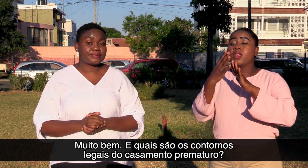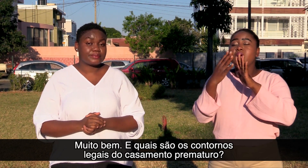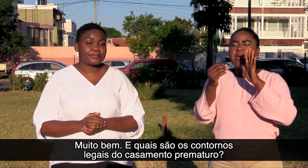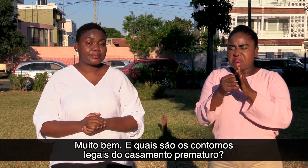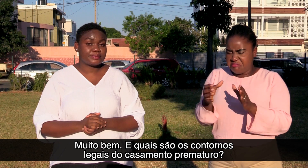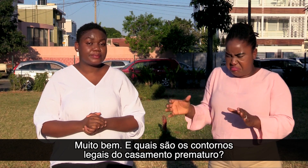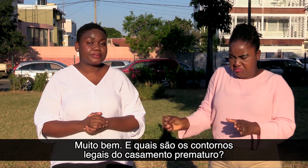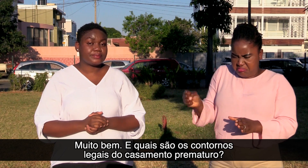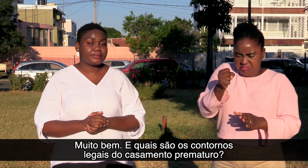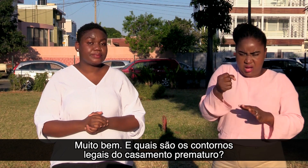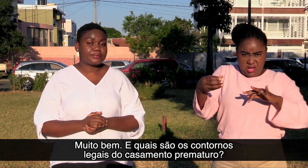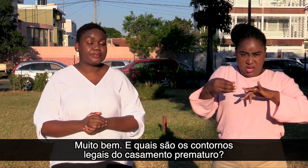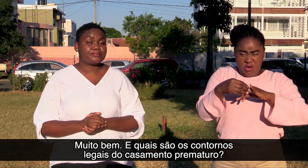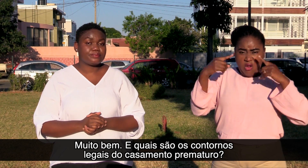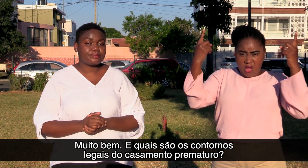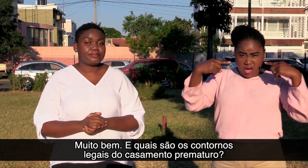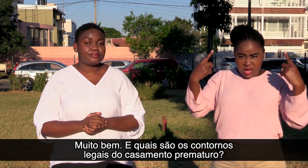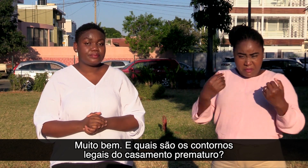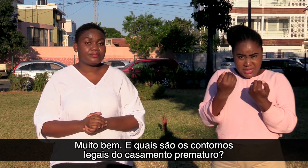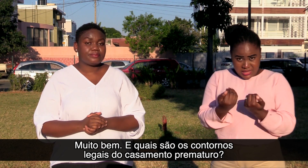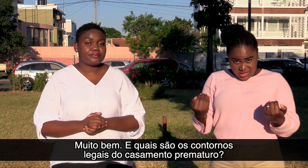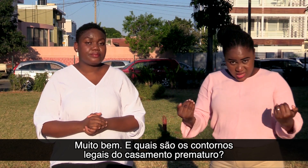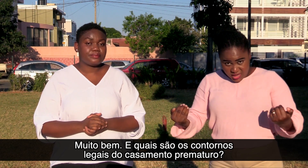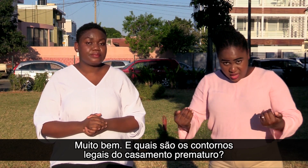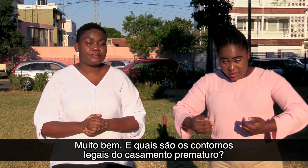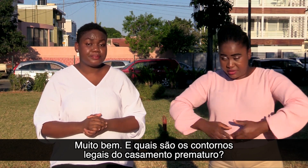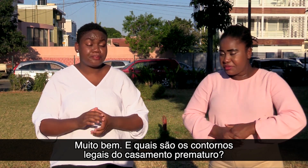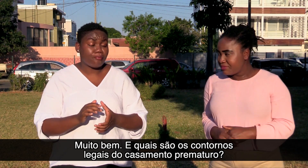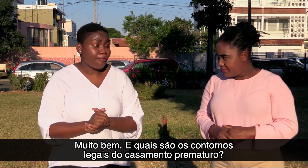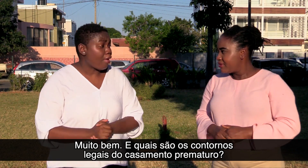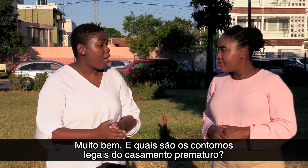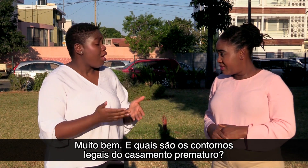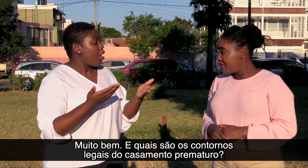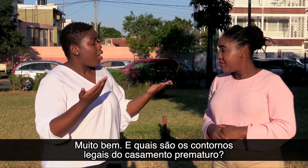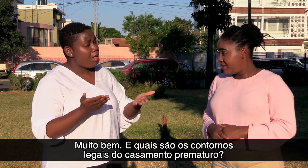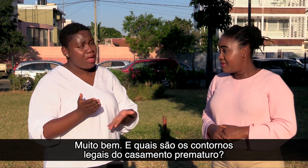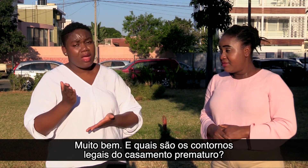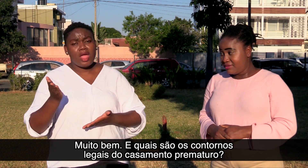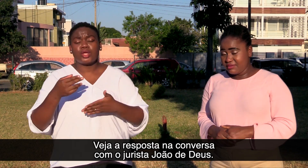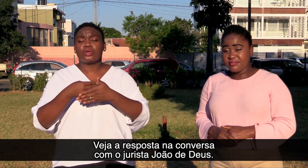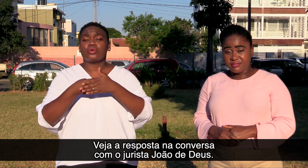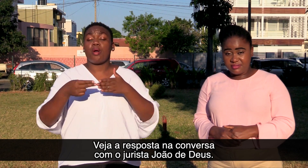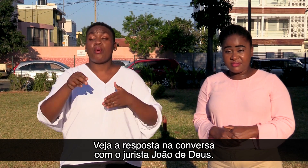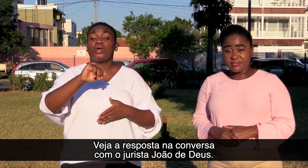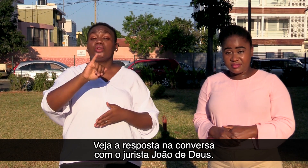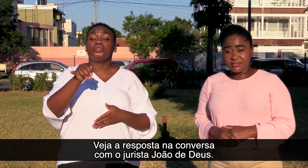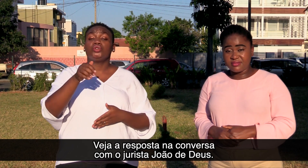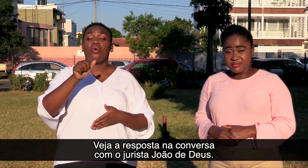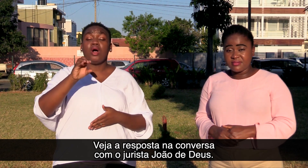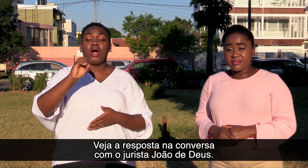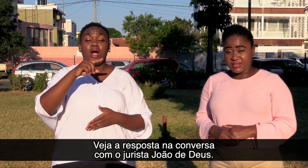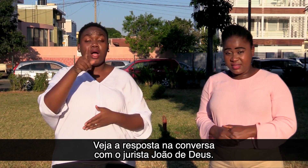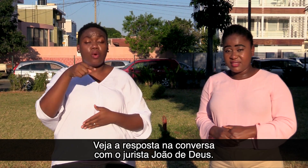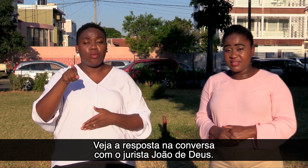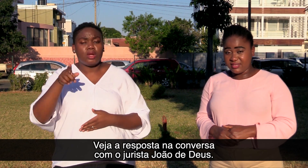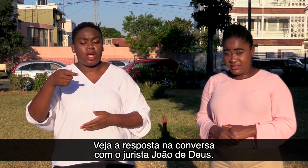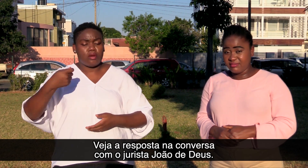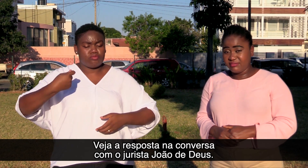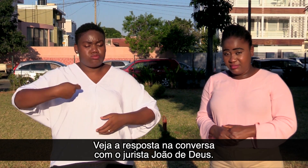Ivo sugere que se resgate todas as meninas em situação de casamento prematuro e se crie condições para que elas